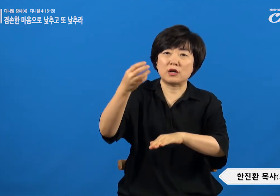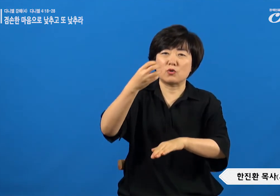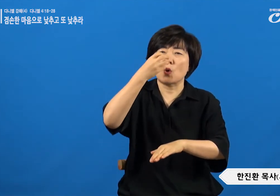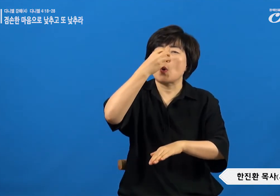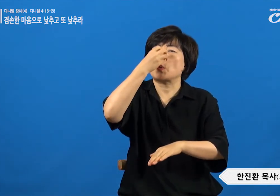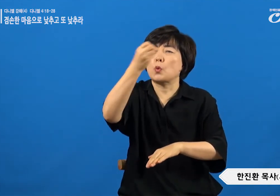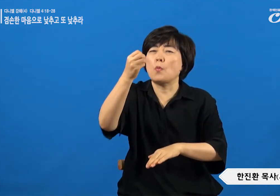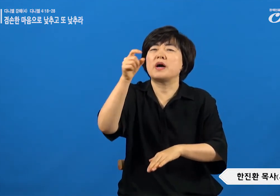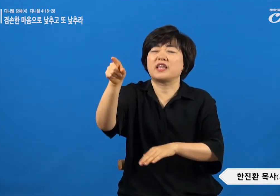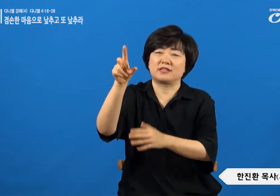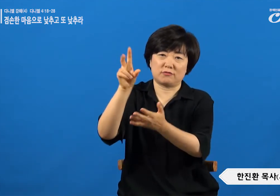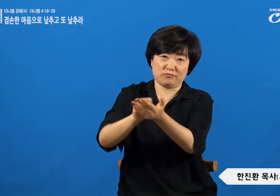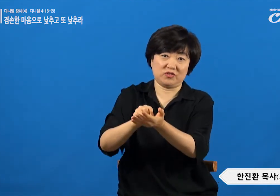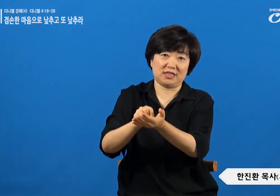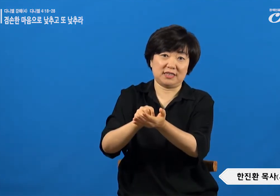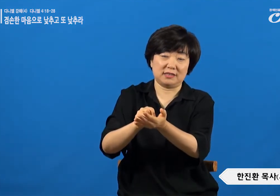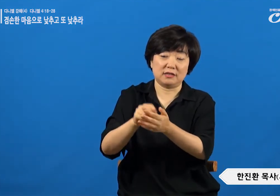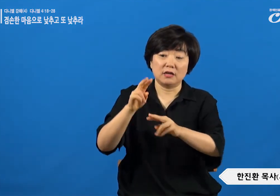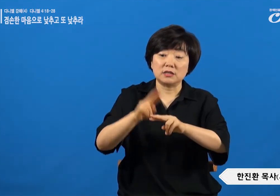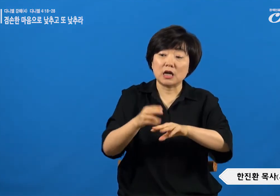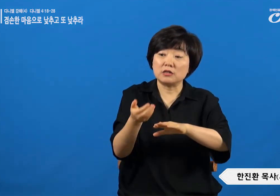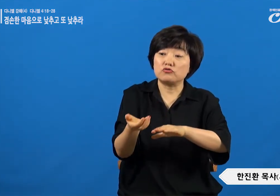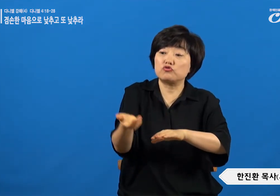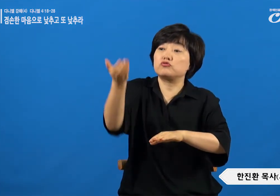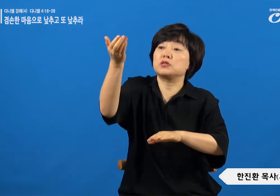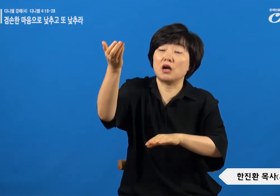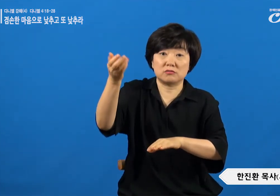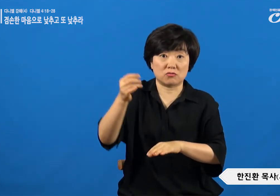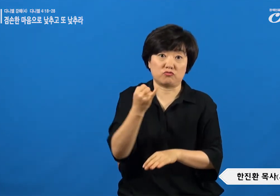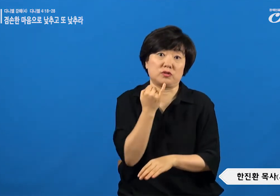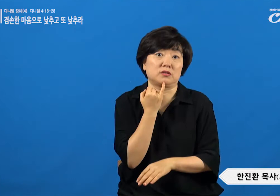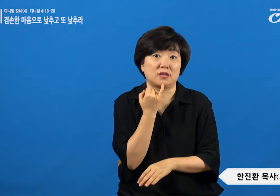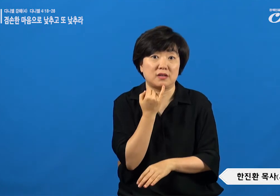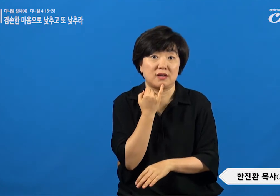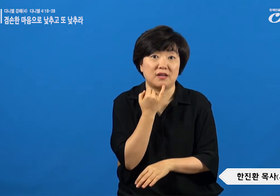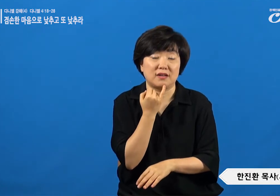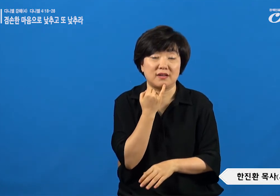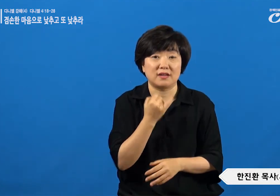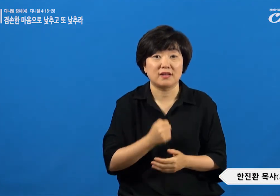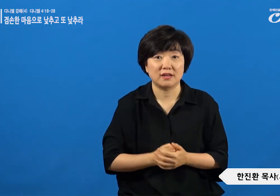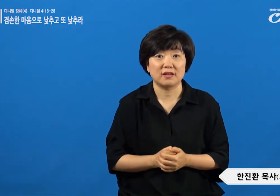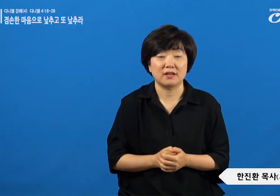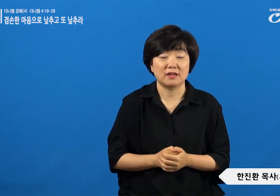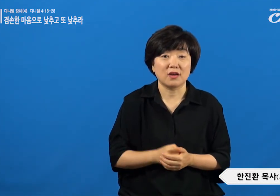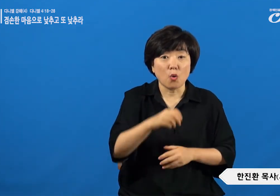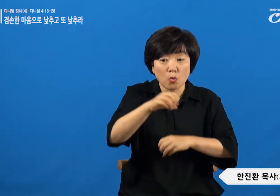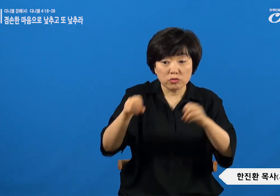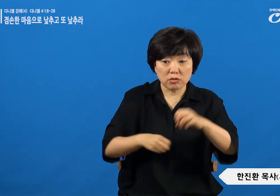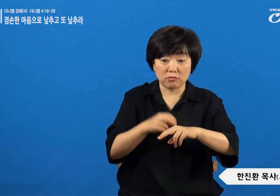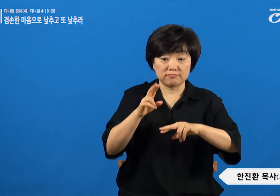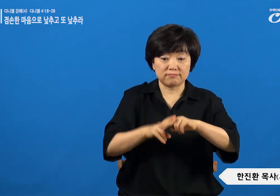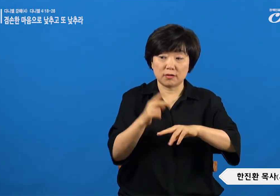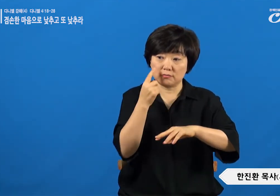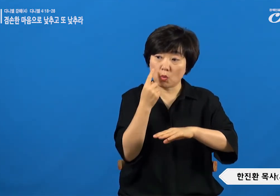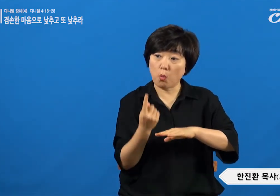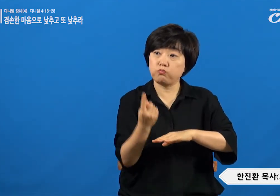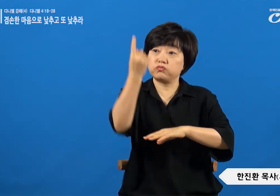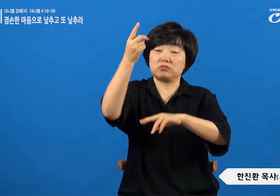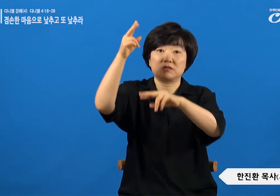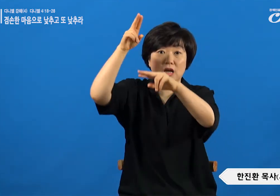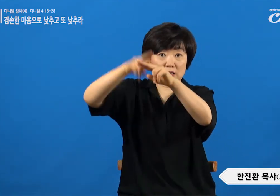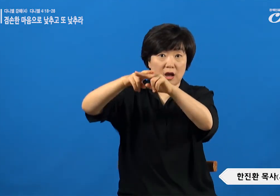출세했다고 우쭐해지는 것이 문제지 출세 자체가 문제인 것은 아닙니다. 오히려 더 높은